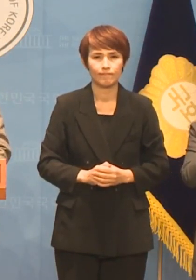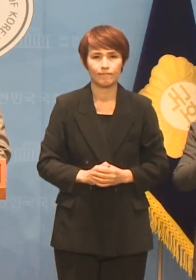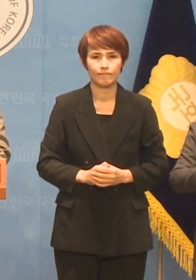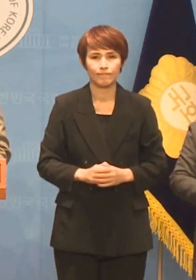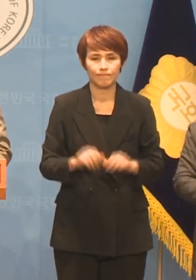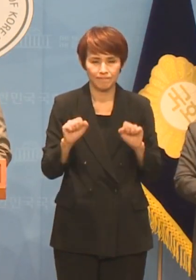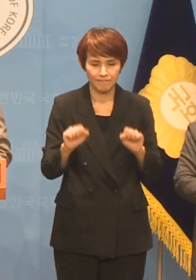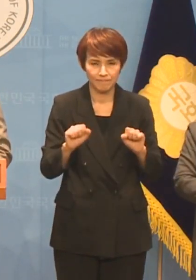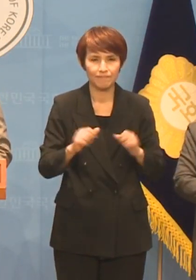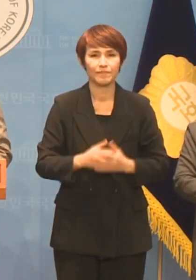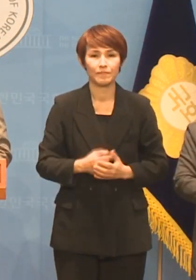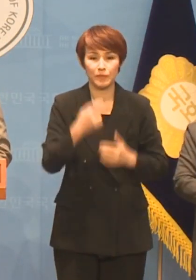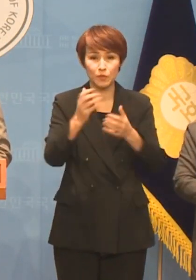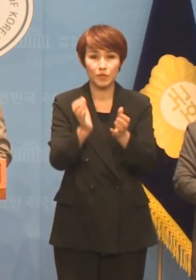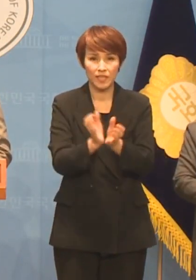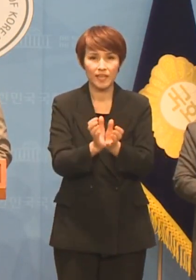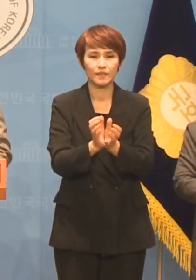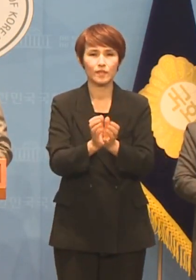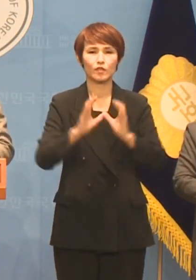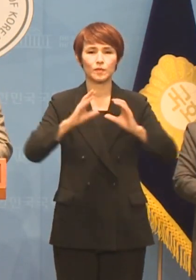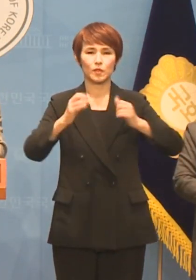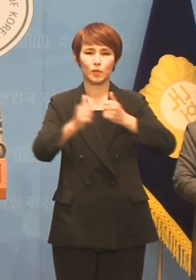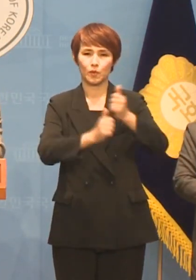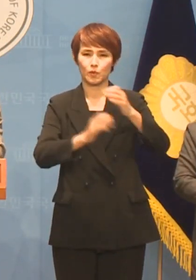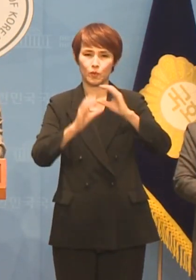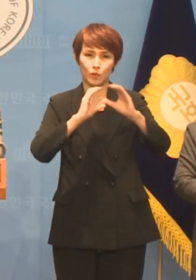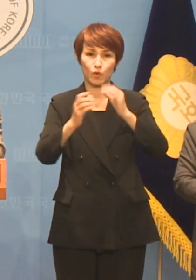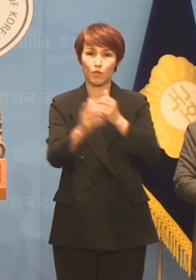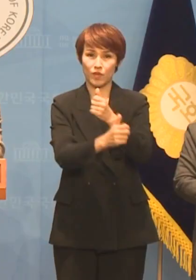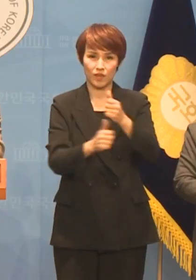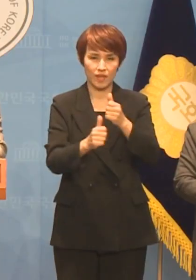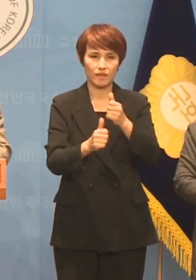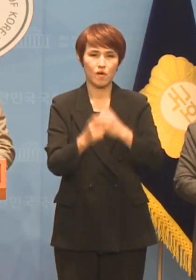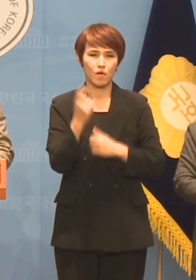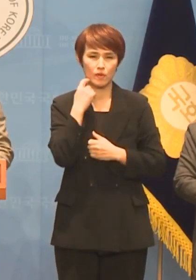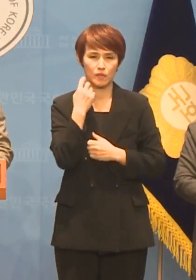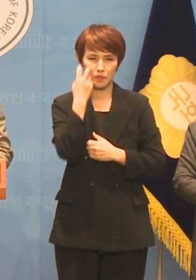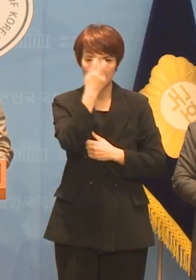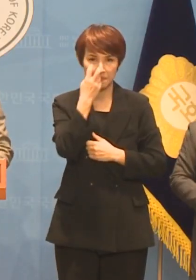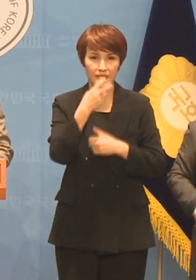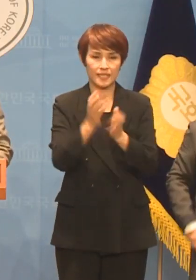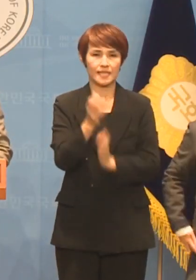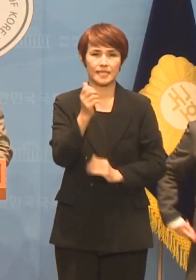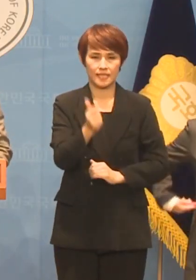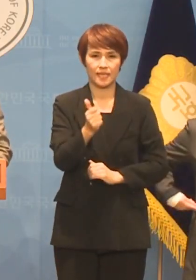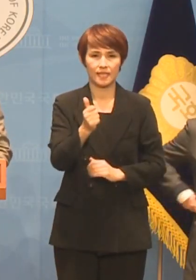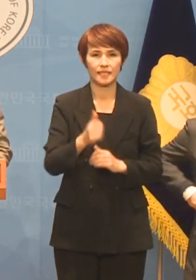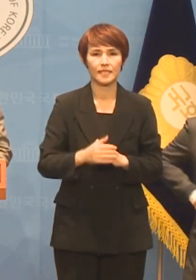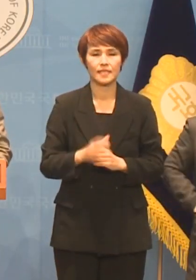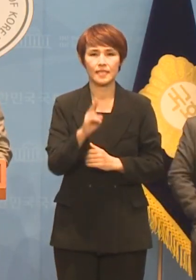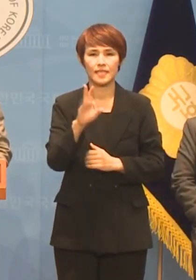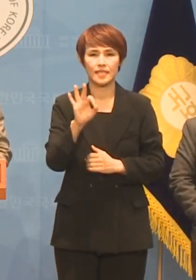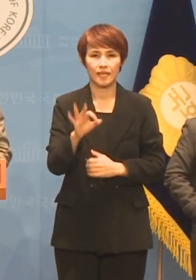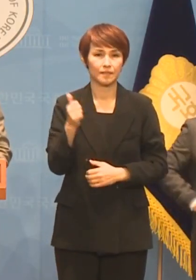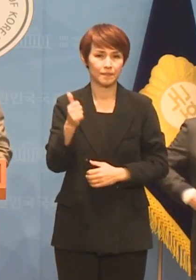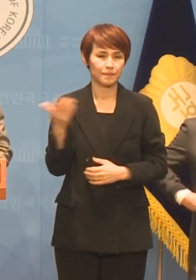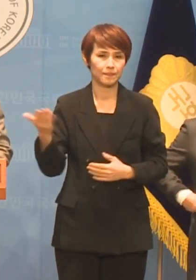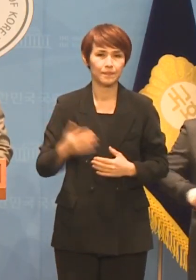예, 안녕하십니까. 더불어민주당 국민소통위원회 허위조작 정보감시단장 경기도 안산시갑